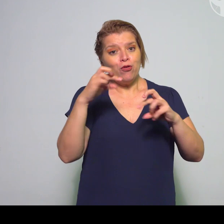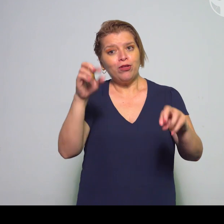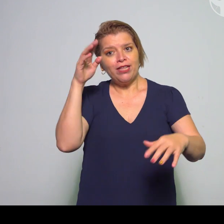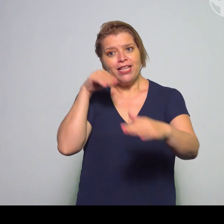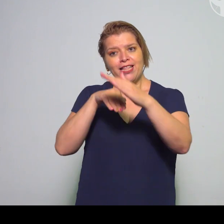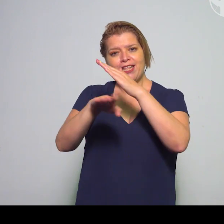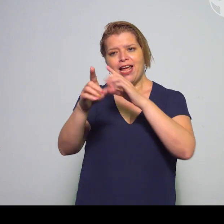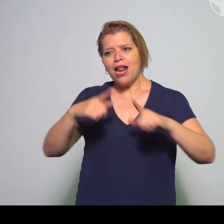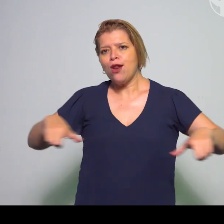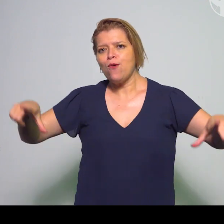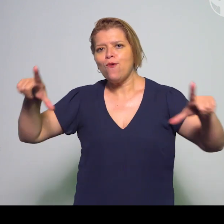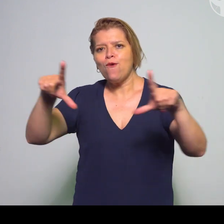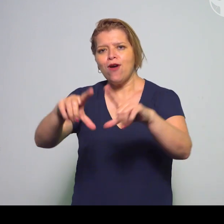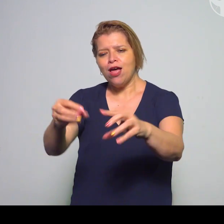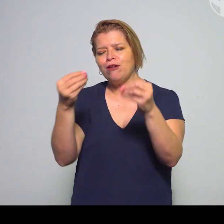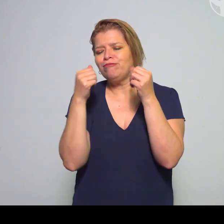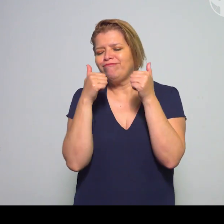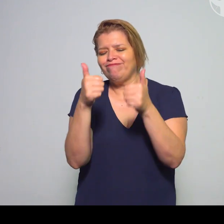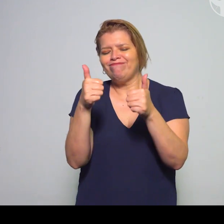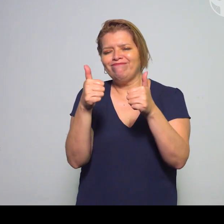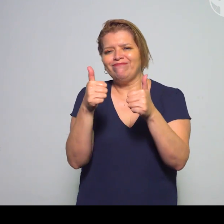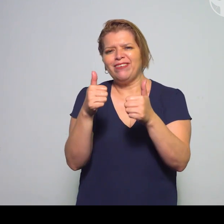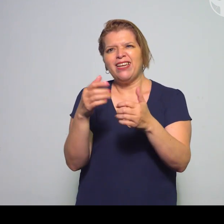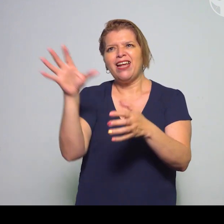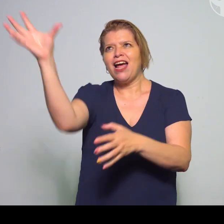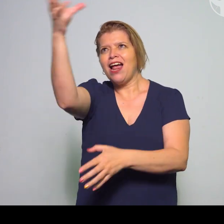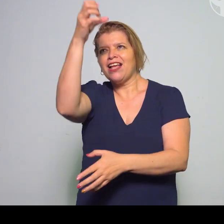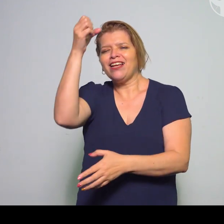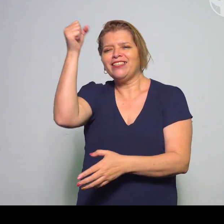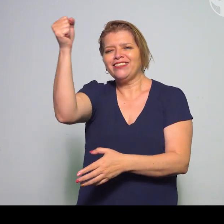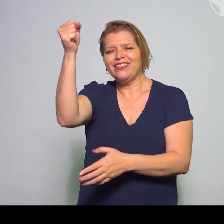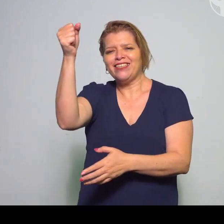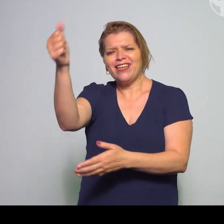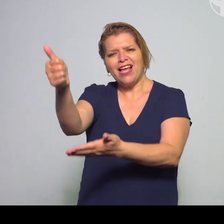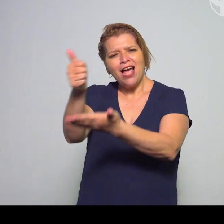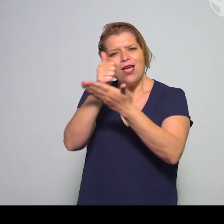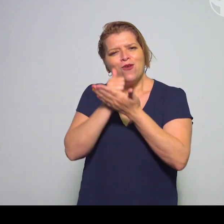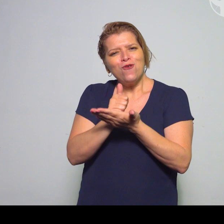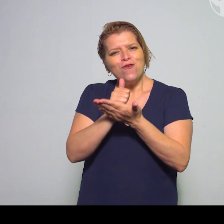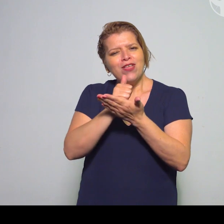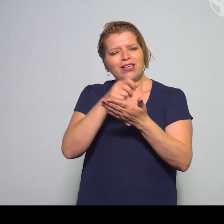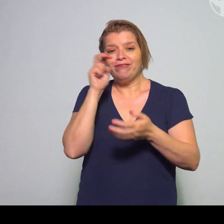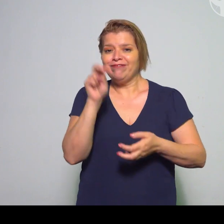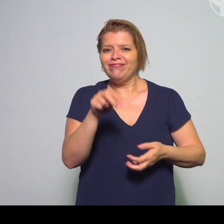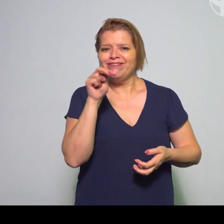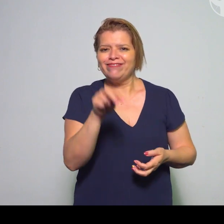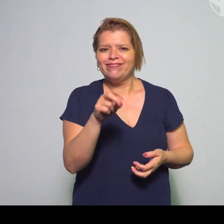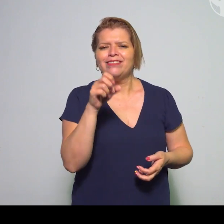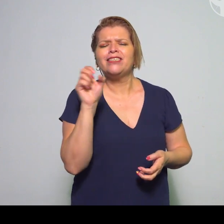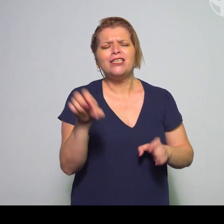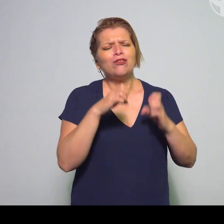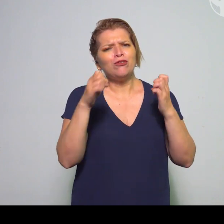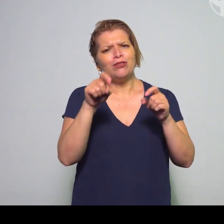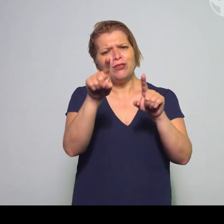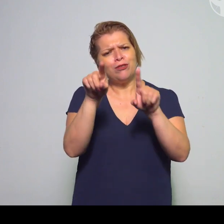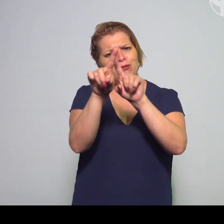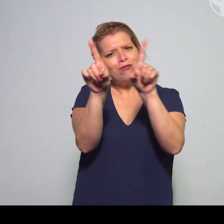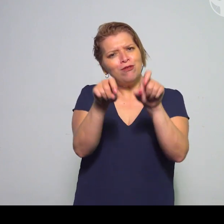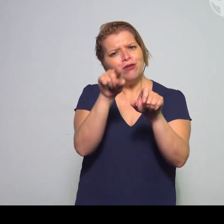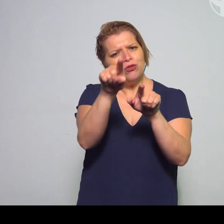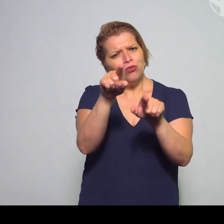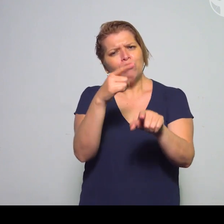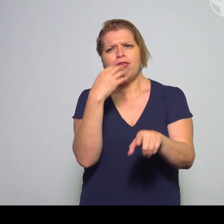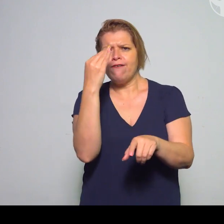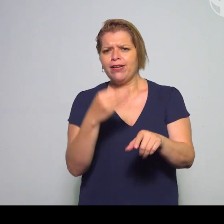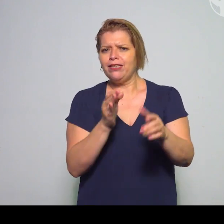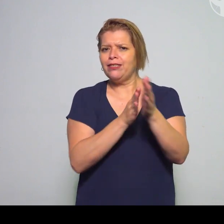entrar al lugar correcto, otra versión dice, para el oportuno socorro, en el momento que lo necesitamos. Yo te quiero preguntar,